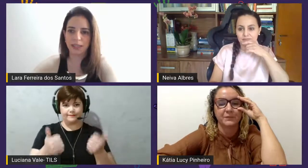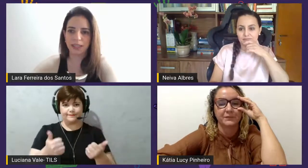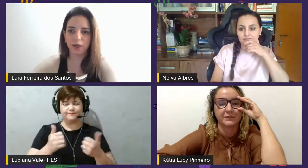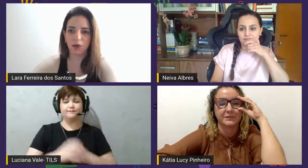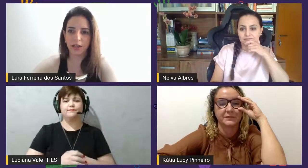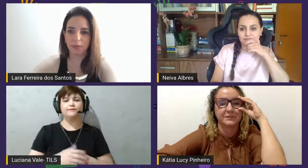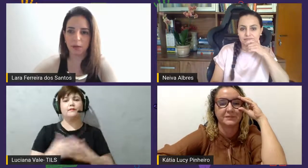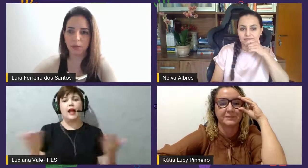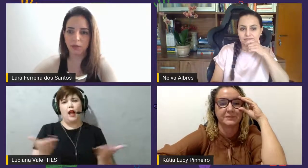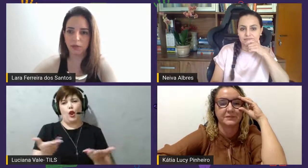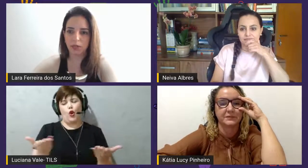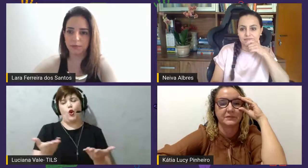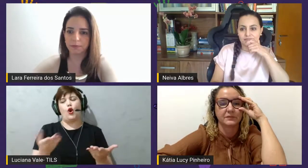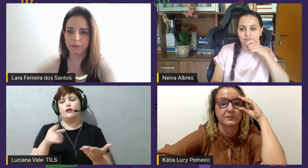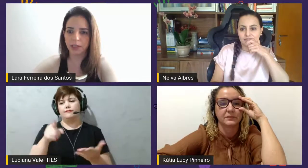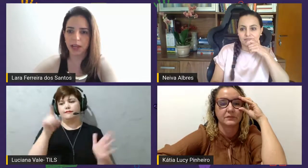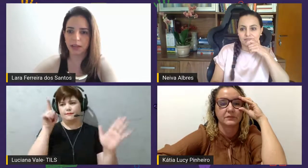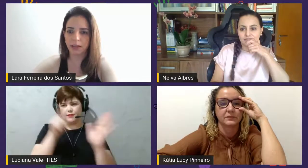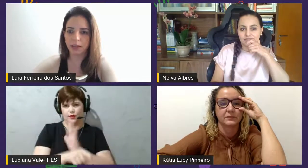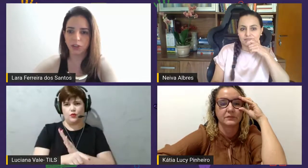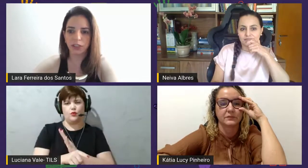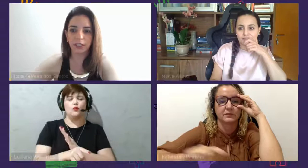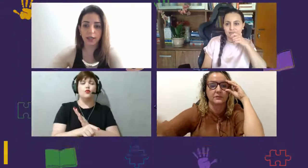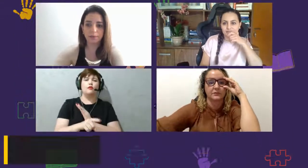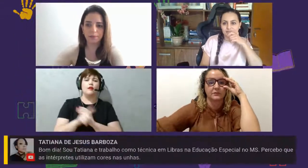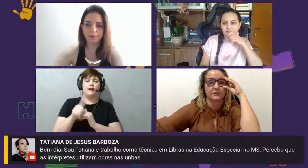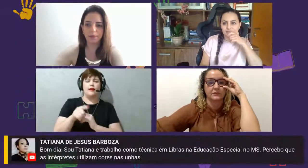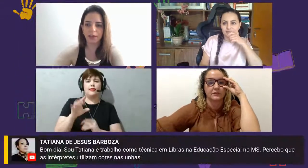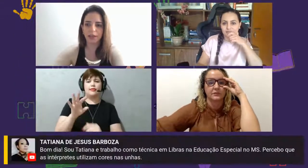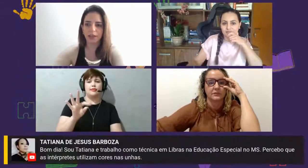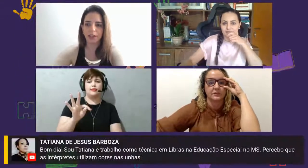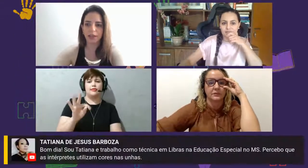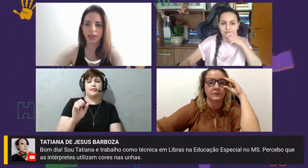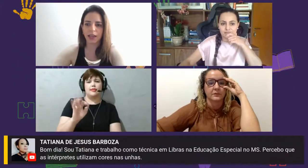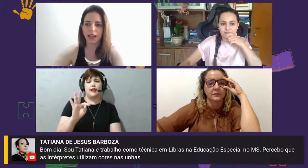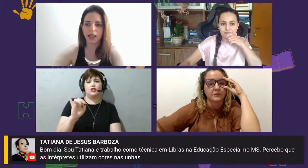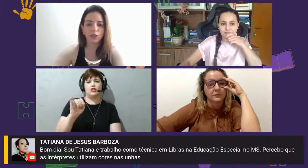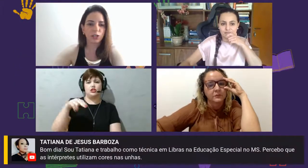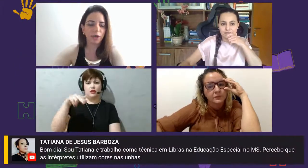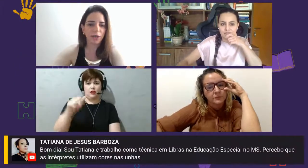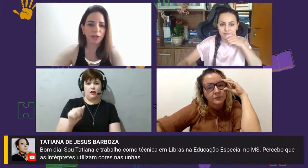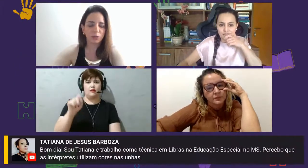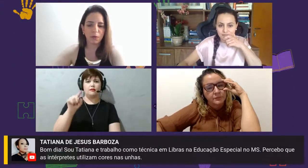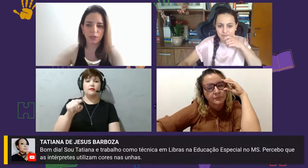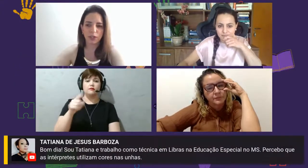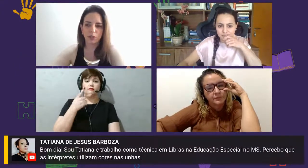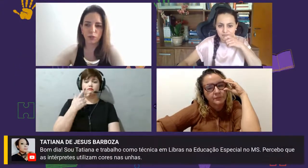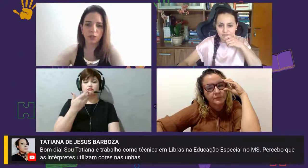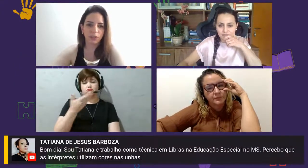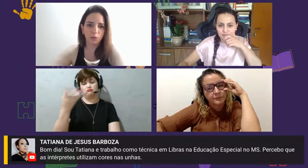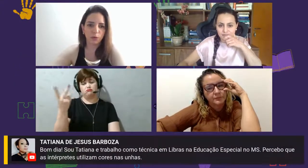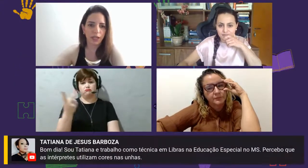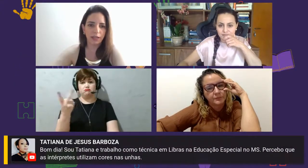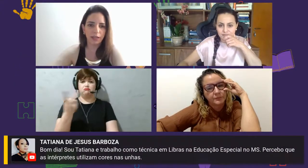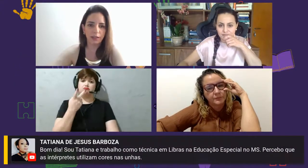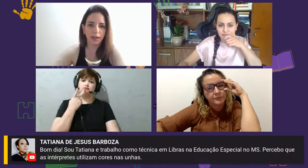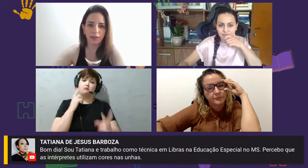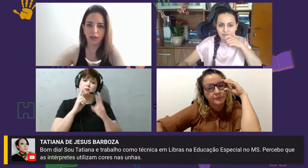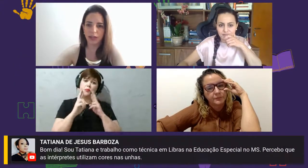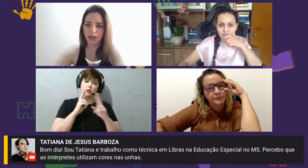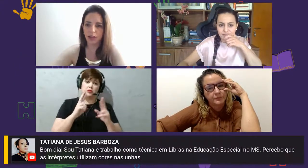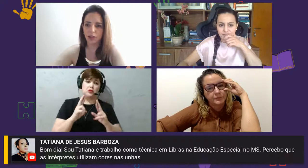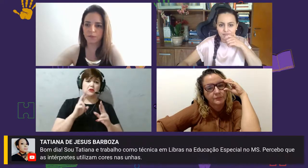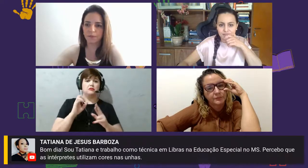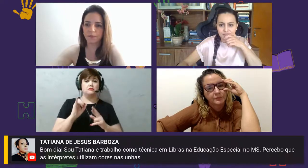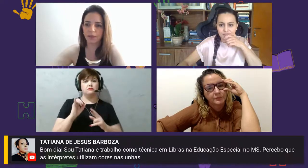Eu vou passar agora aqui para a pergunta da Tatiana. E aí eu deixo aberto para vocês duas responderem,